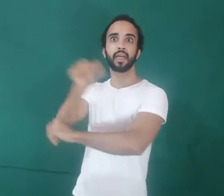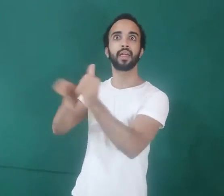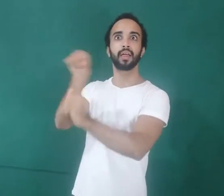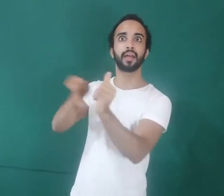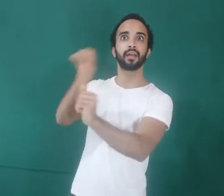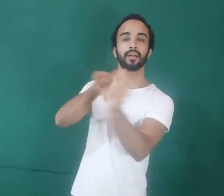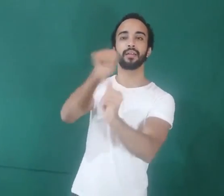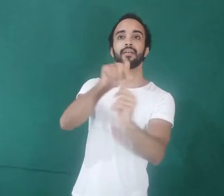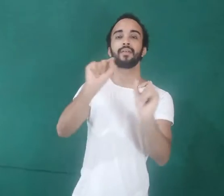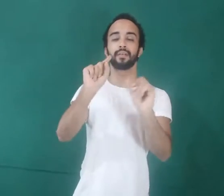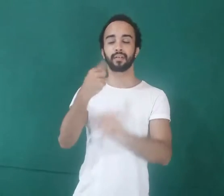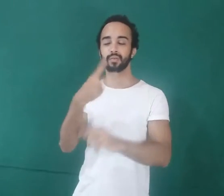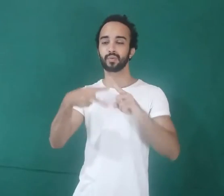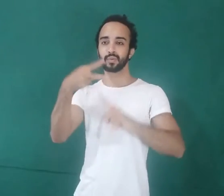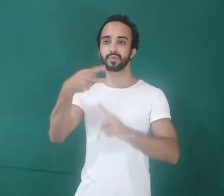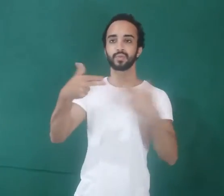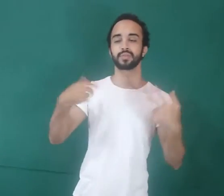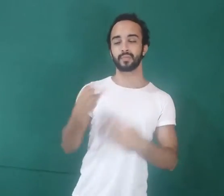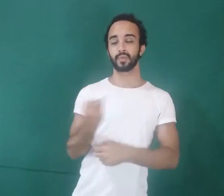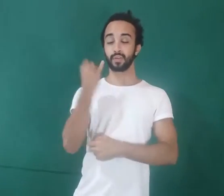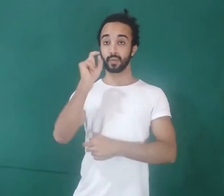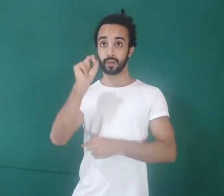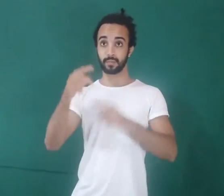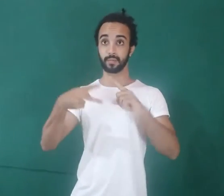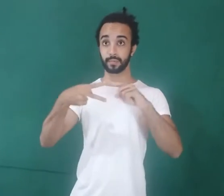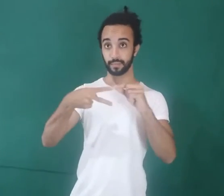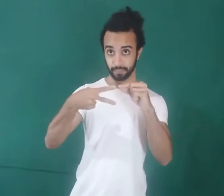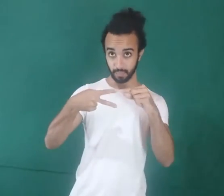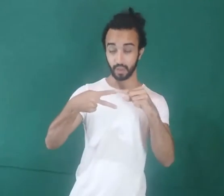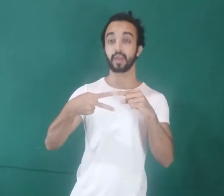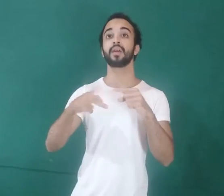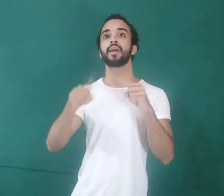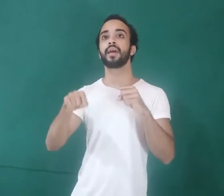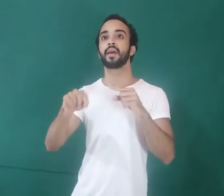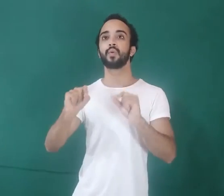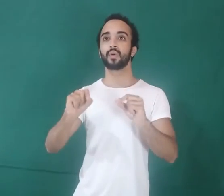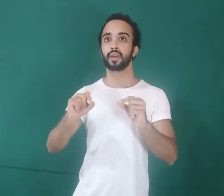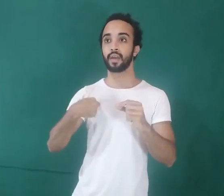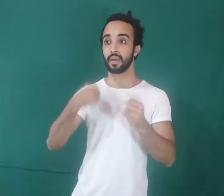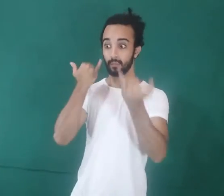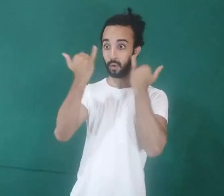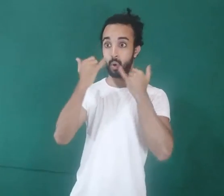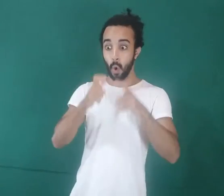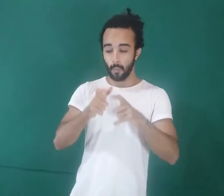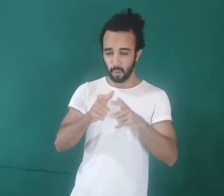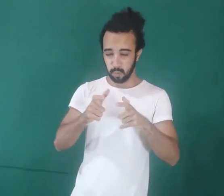Alvinho, que uma delas é sobre essa saturação de dados, né? Sobre o quanto a gente está